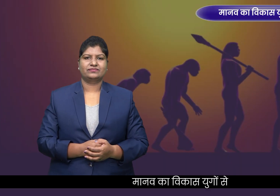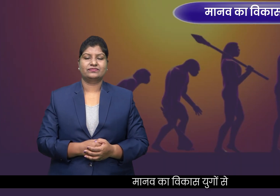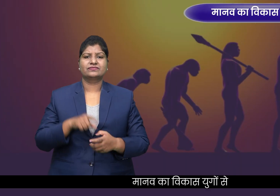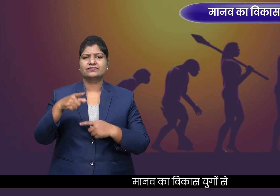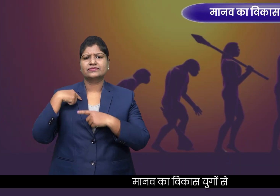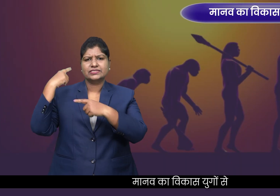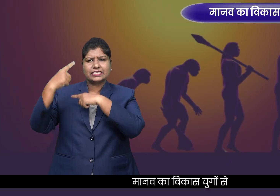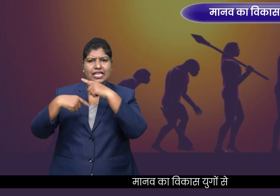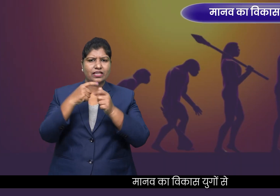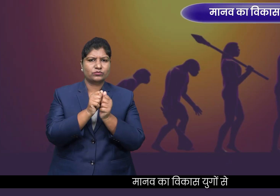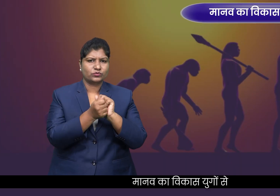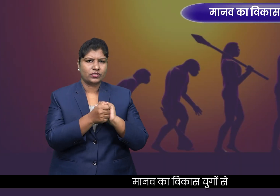मानव का विकास युगों से।